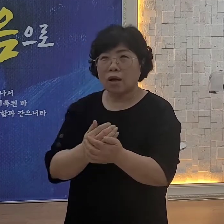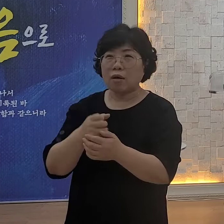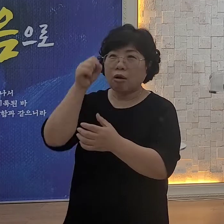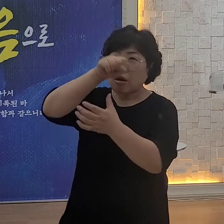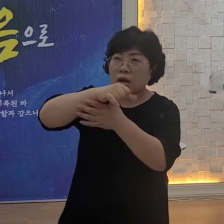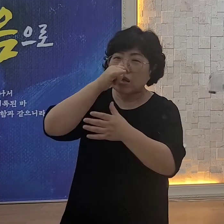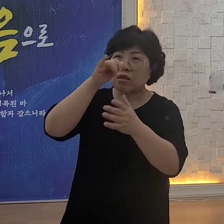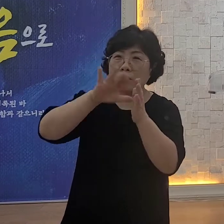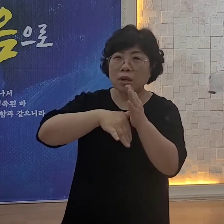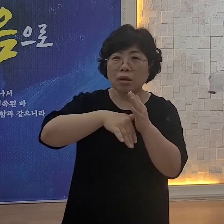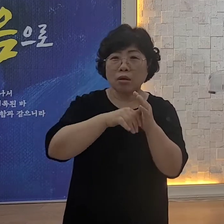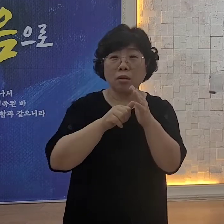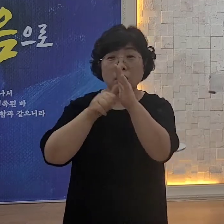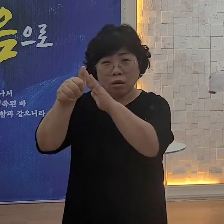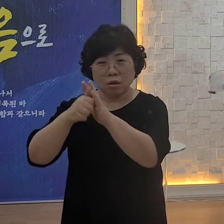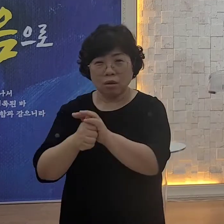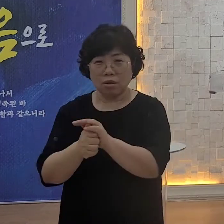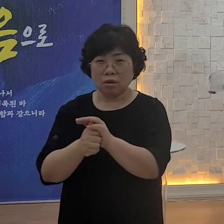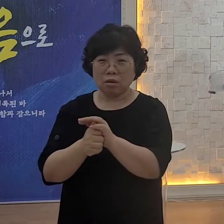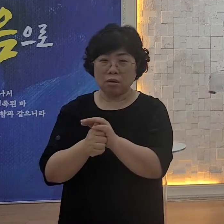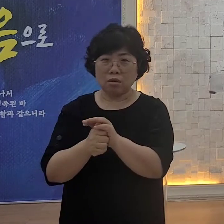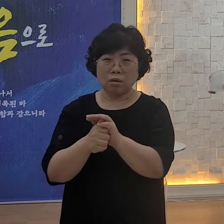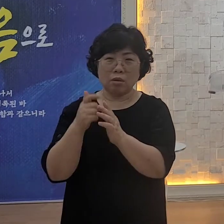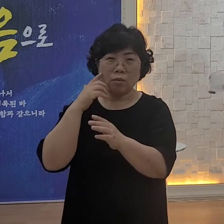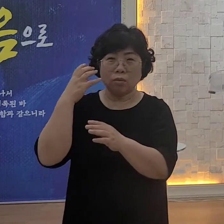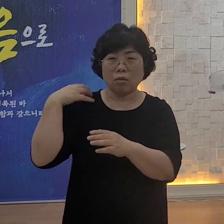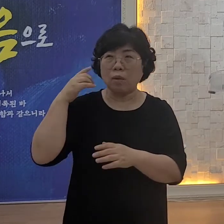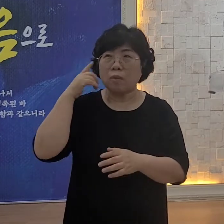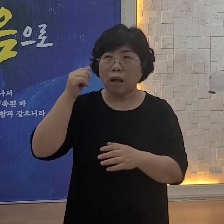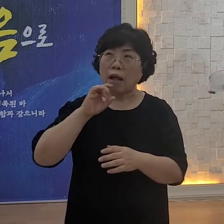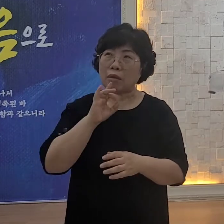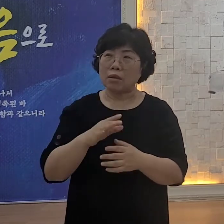오지 마라 하면 왜 그러는데 전화로 해라 그러면 못 가요.